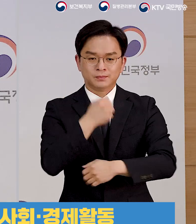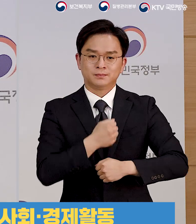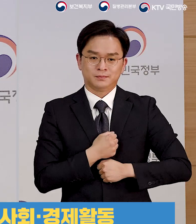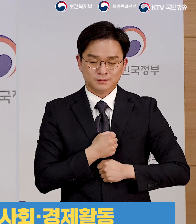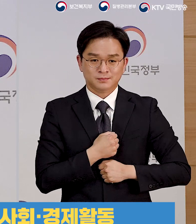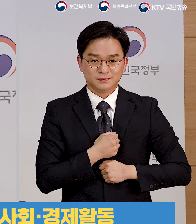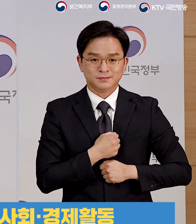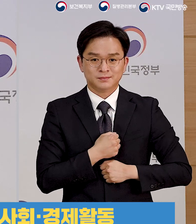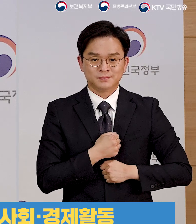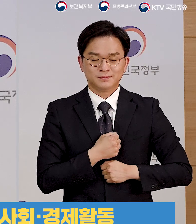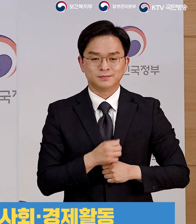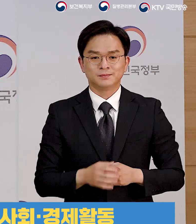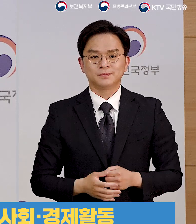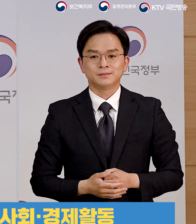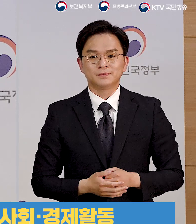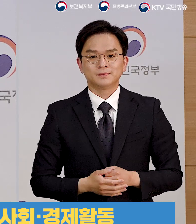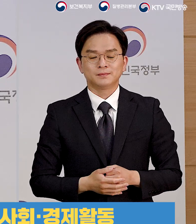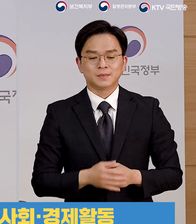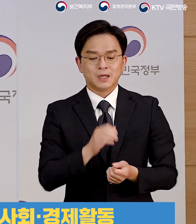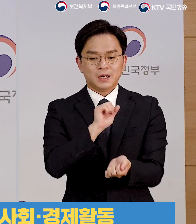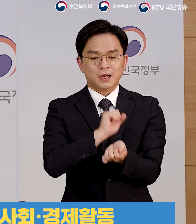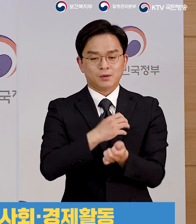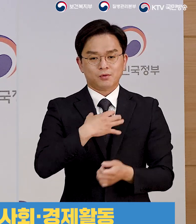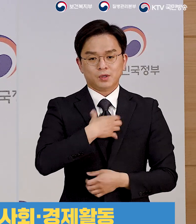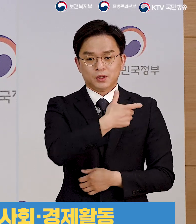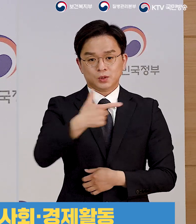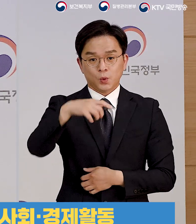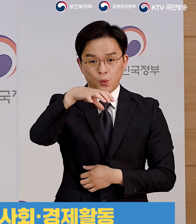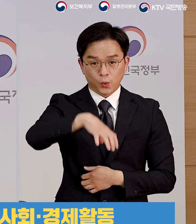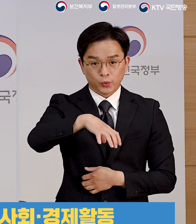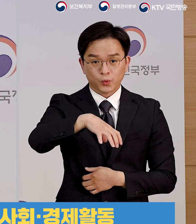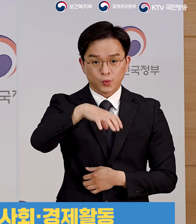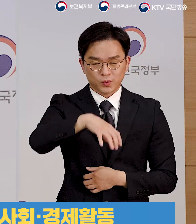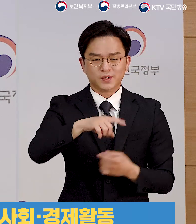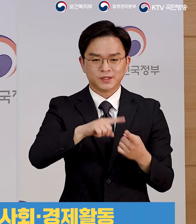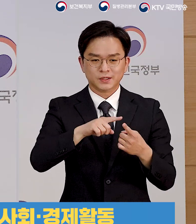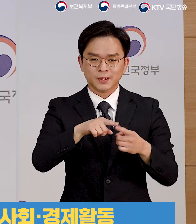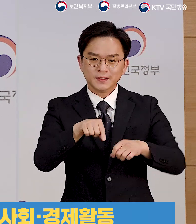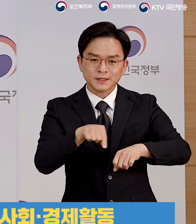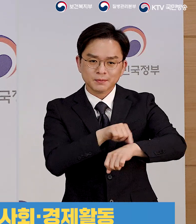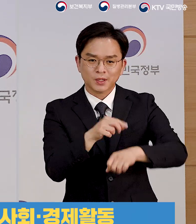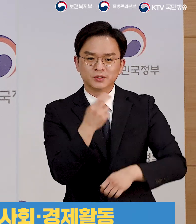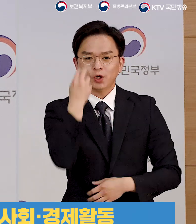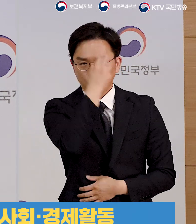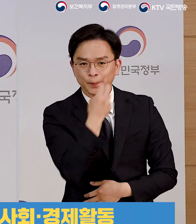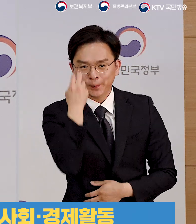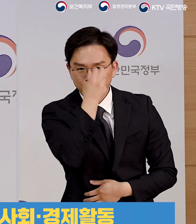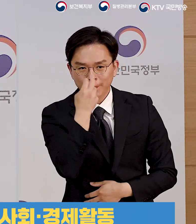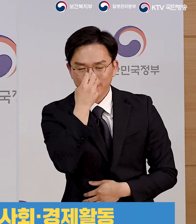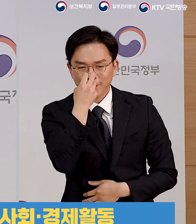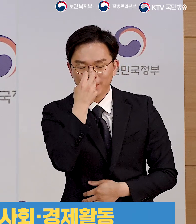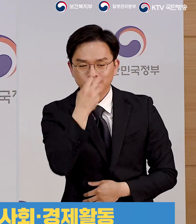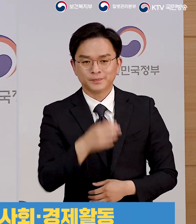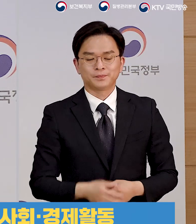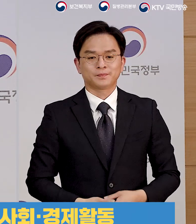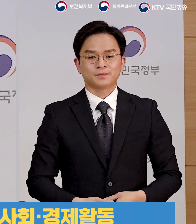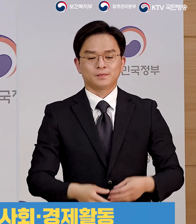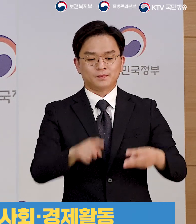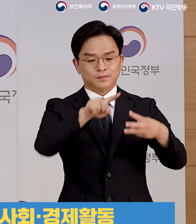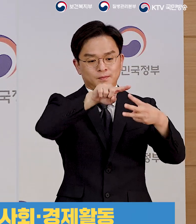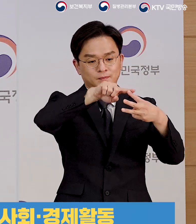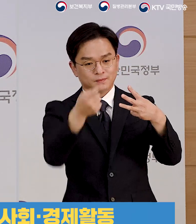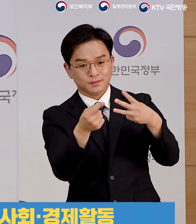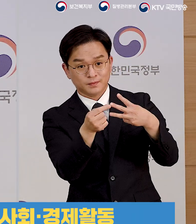하되 일부 고위험 시설에 대해서는 방역수칙 준수 업무화 등의 제한 조치가 이루어집니다.